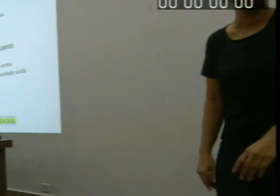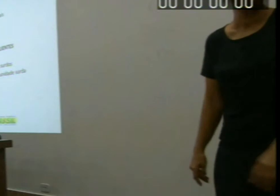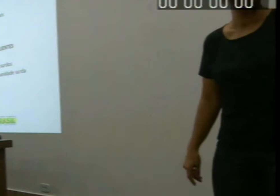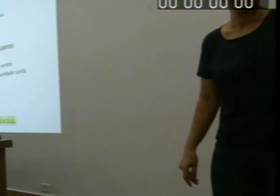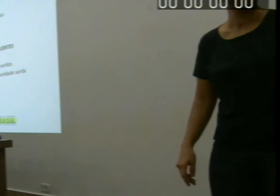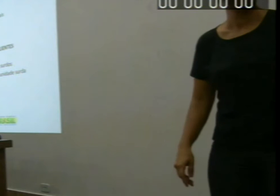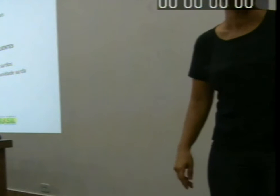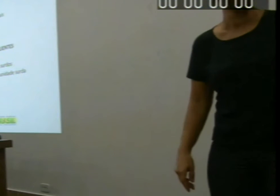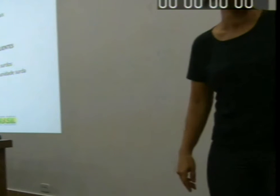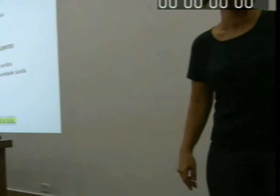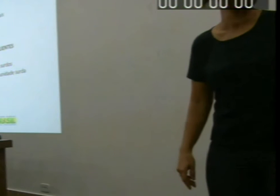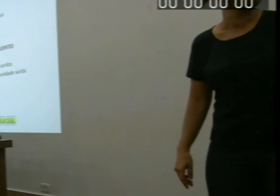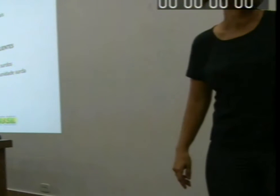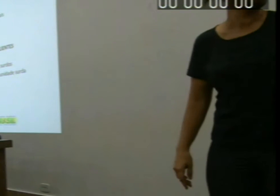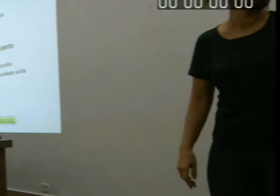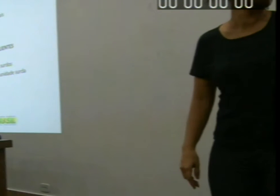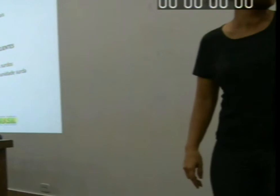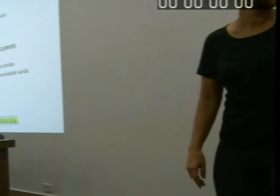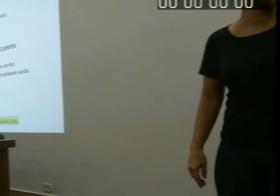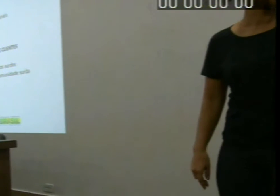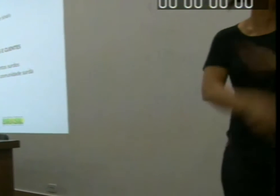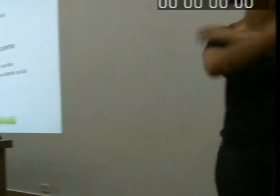ah aham